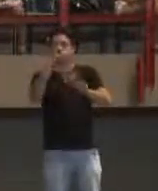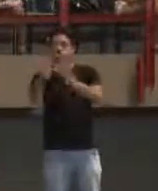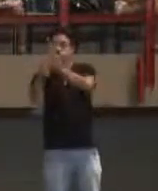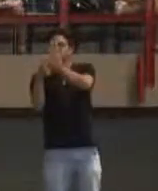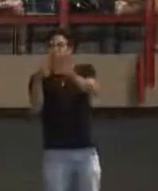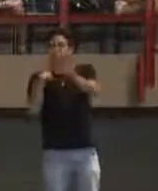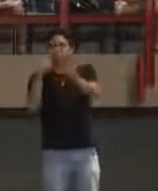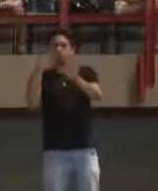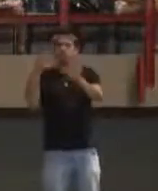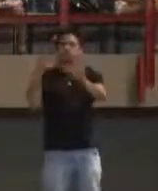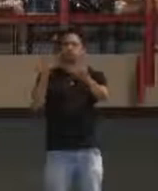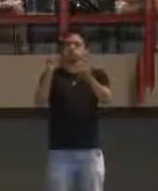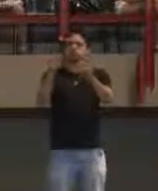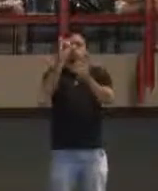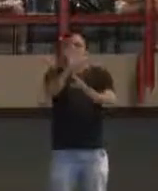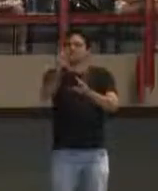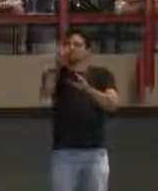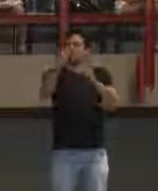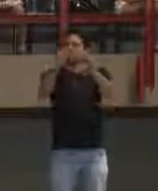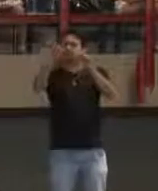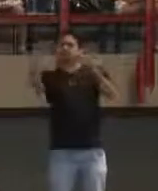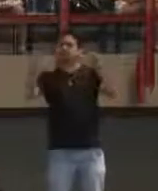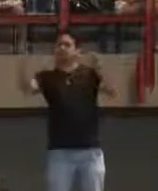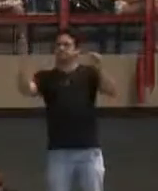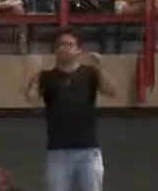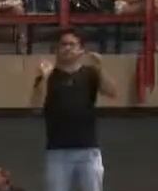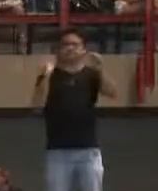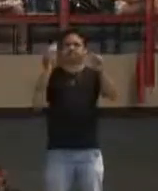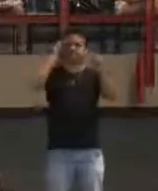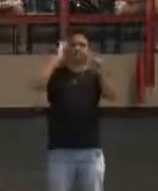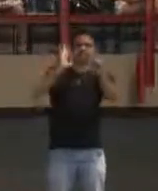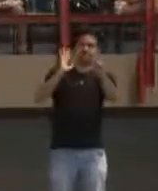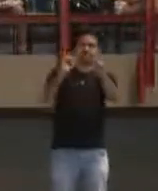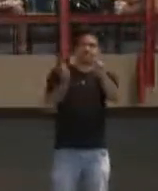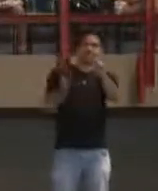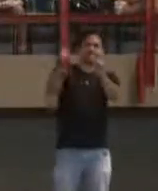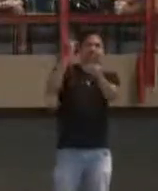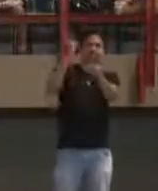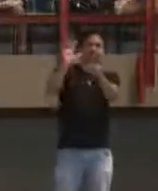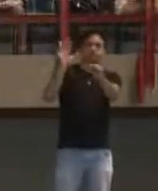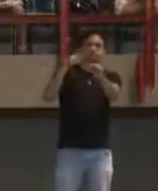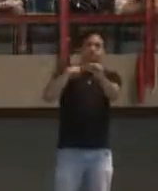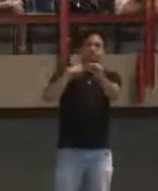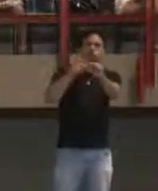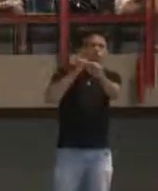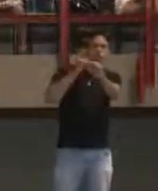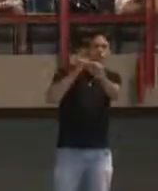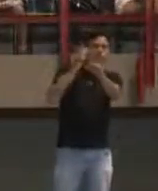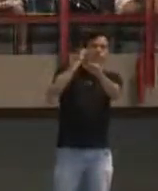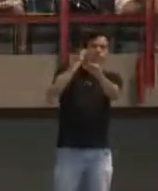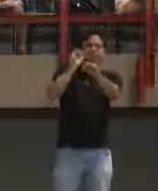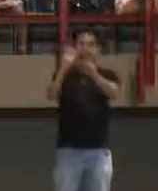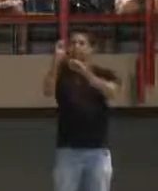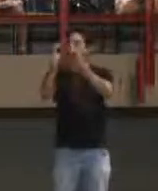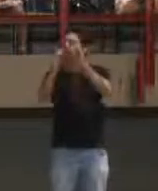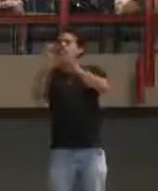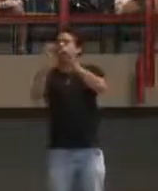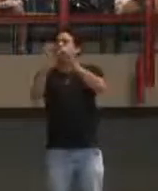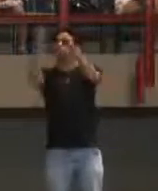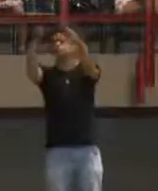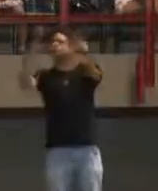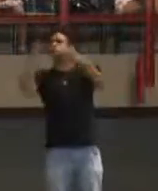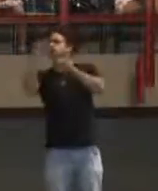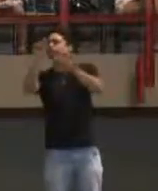olha para o problema, a figura não é tão simples assim, aí você, vixe, será que eu vou conseguir entender o que está escrito